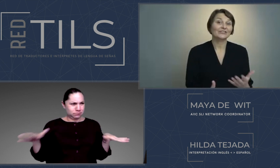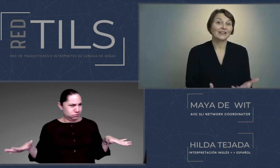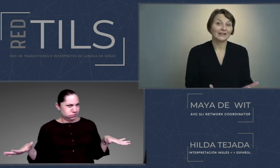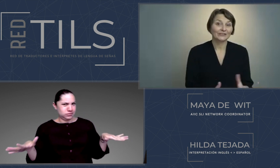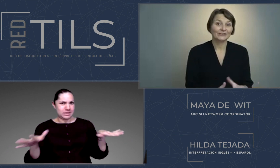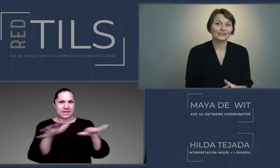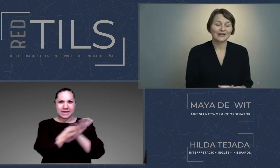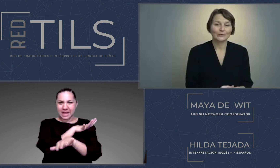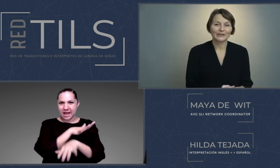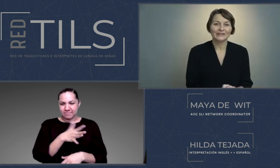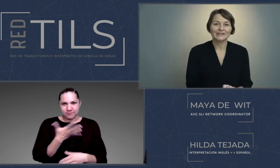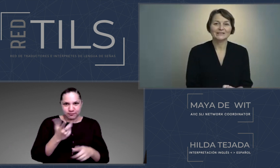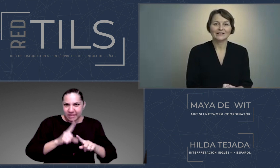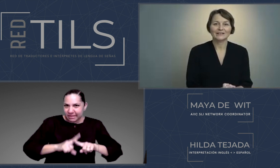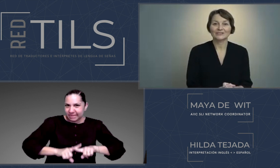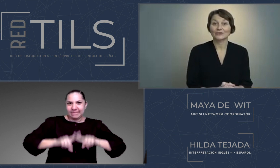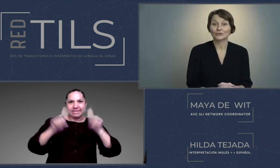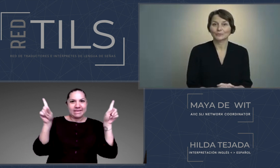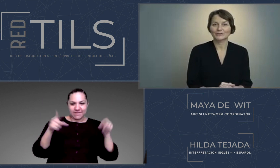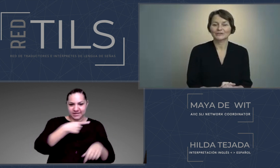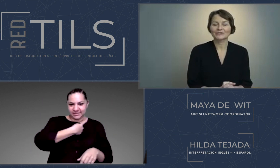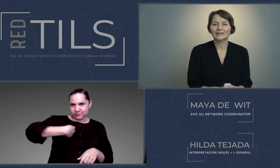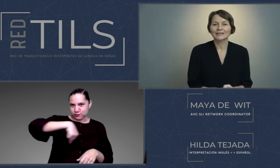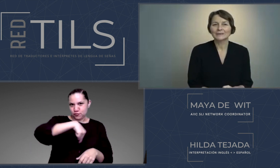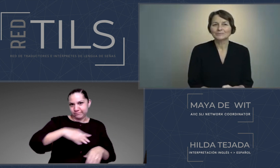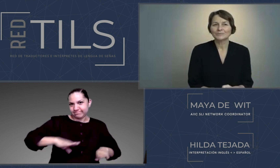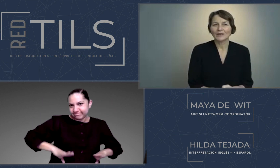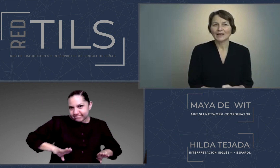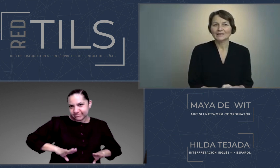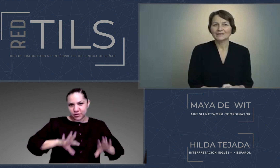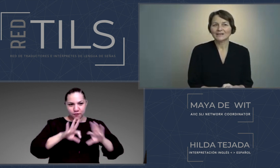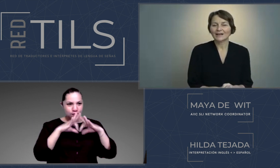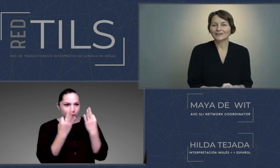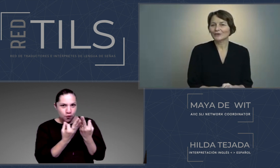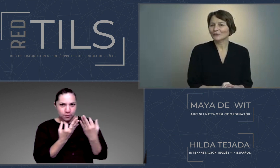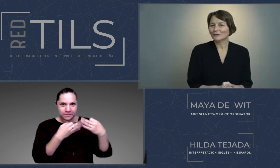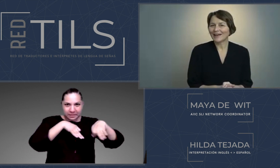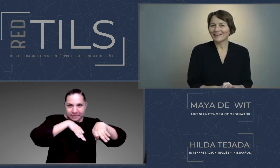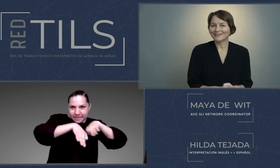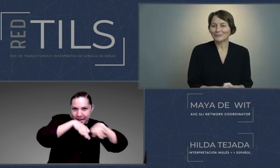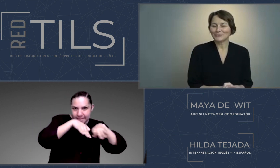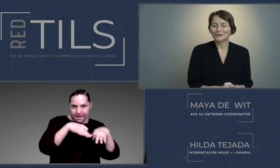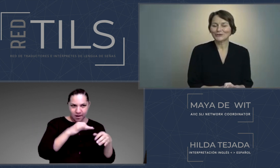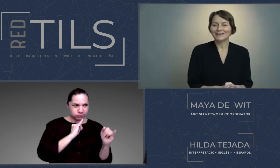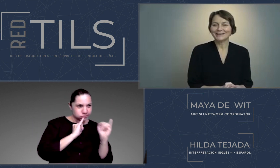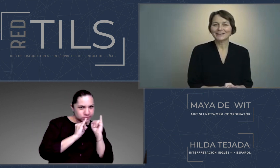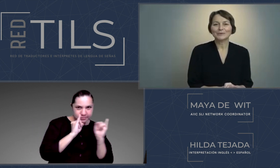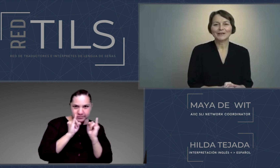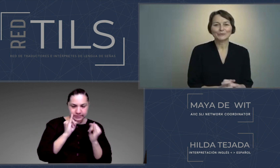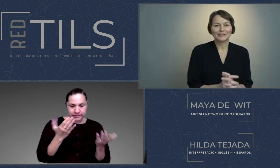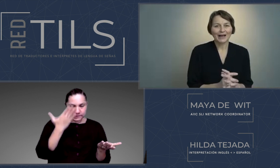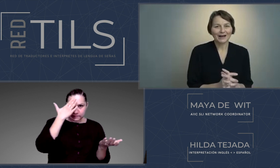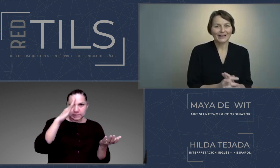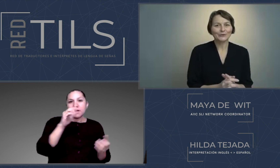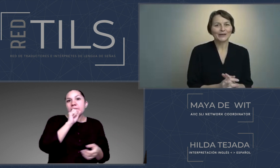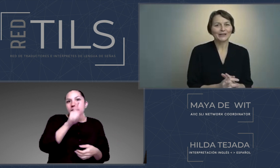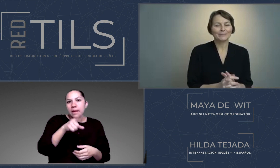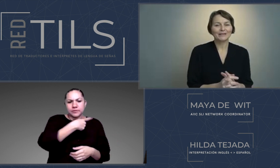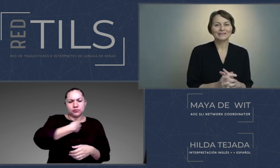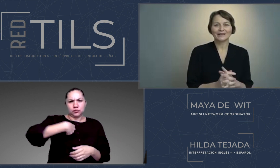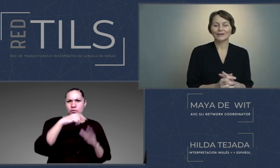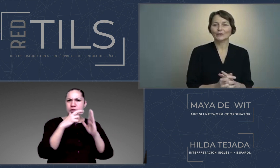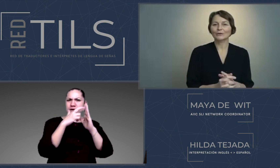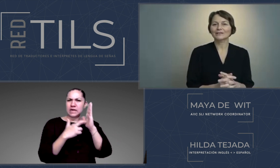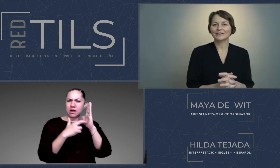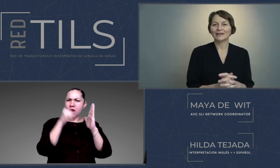también representa un cambio en las condiciones de trabajo y en las normas que necesitamos como intérpretes. Yo no sé